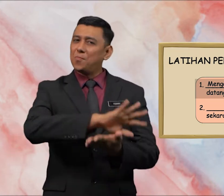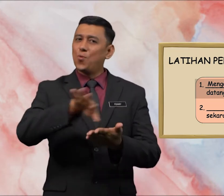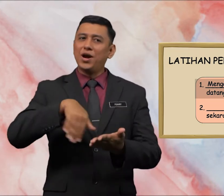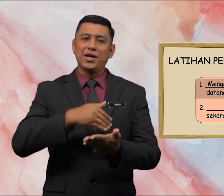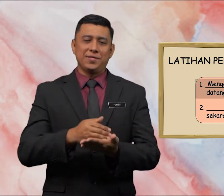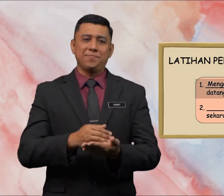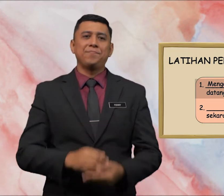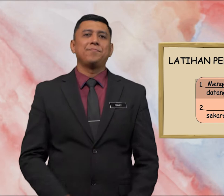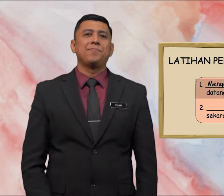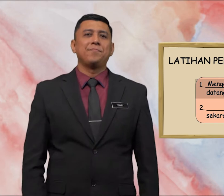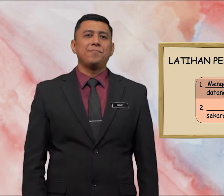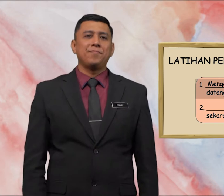semua.